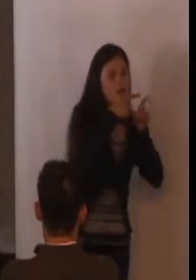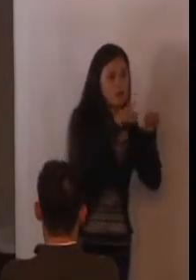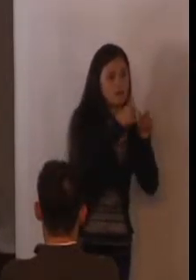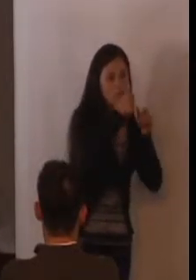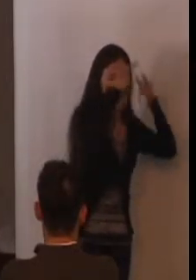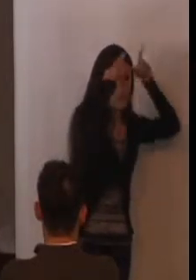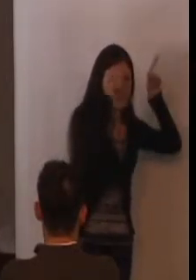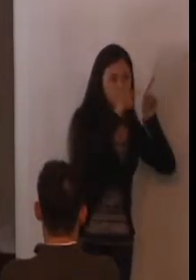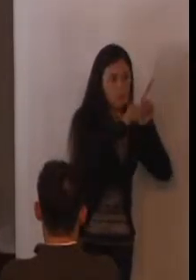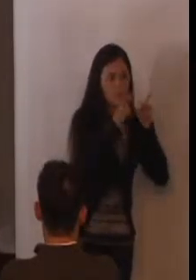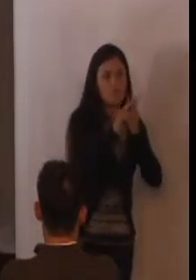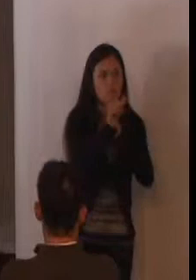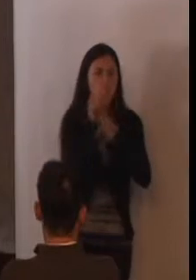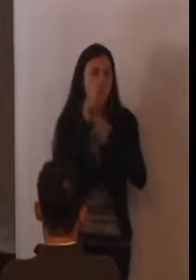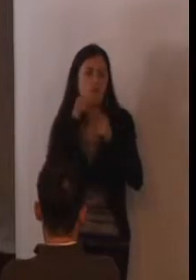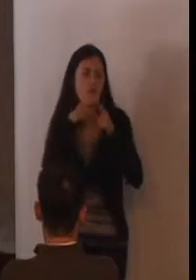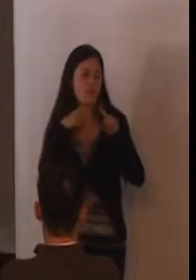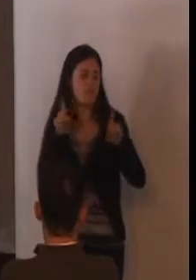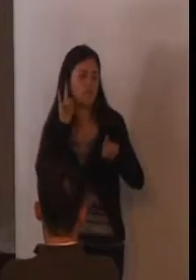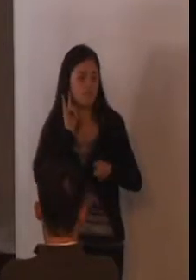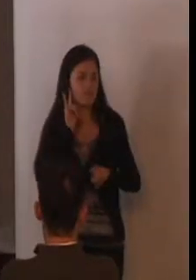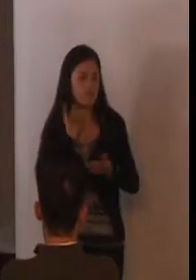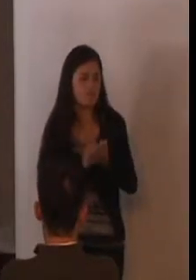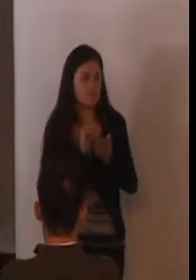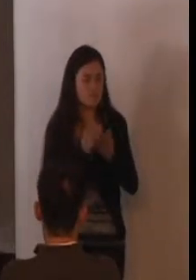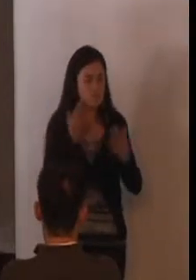con síndrome de Down, comienza a ser una gran